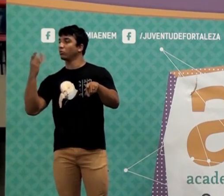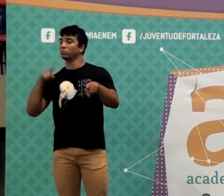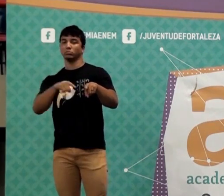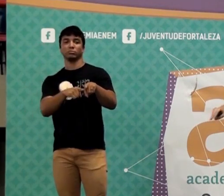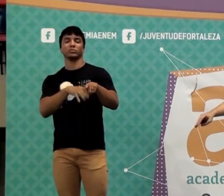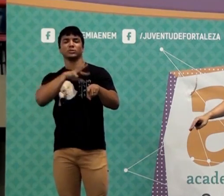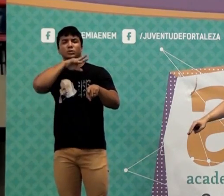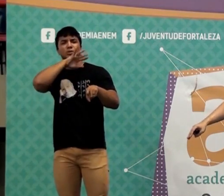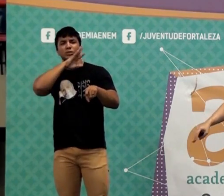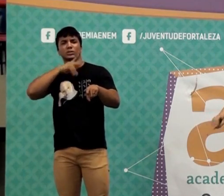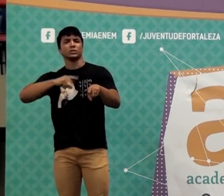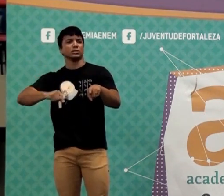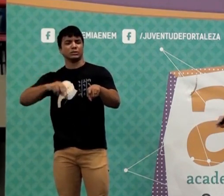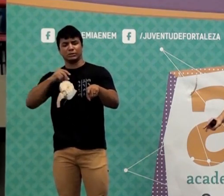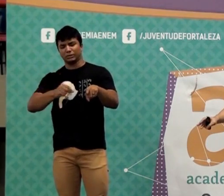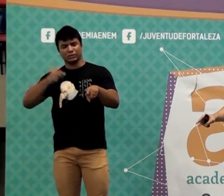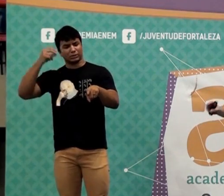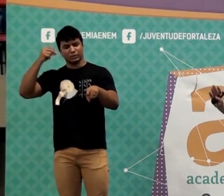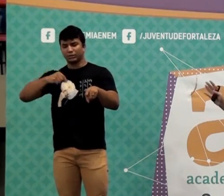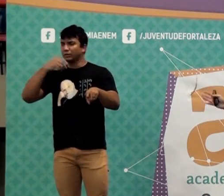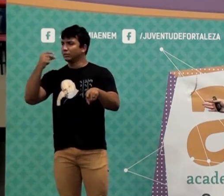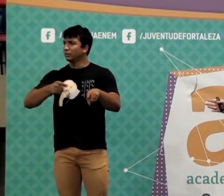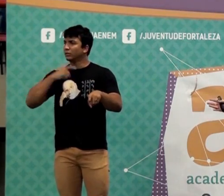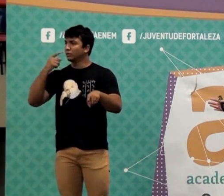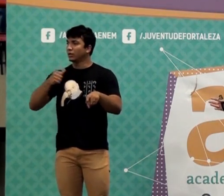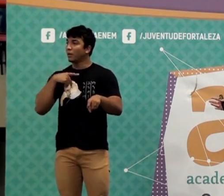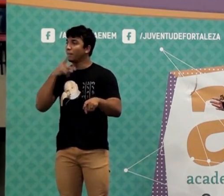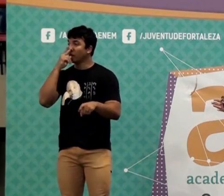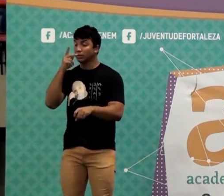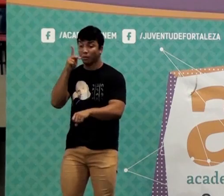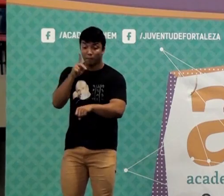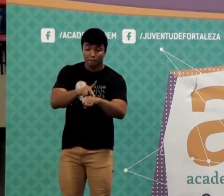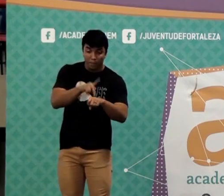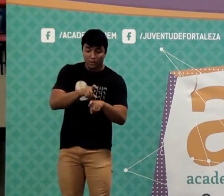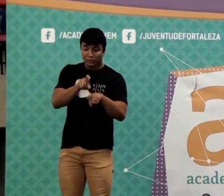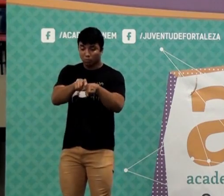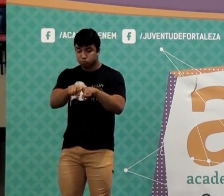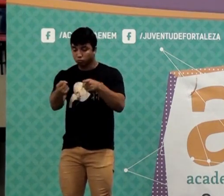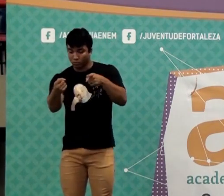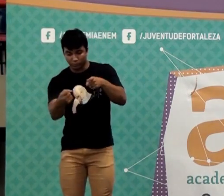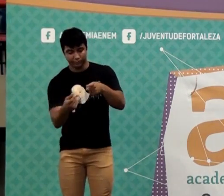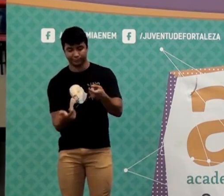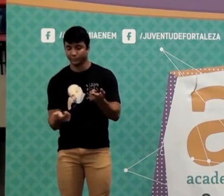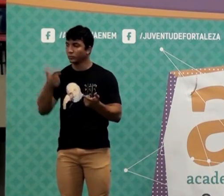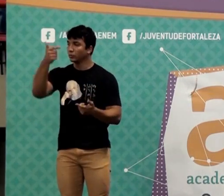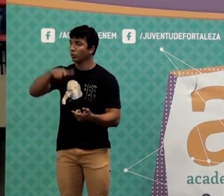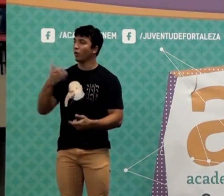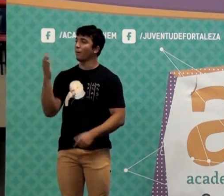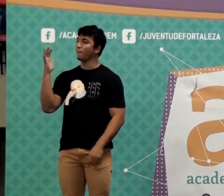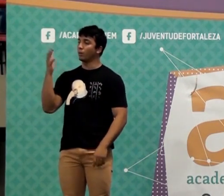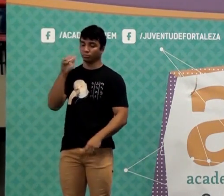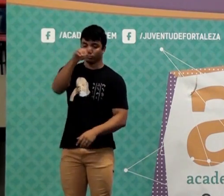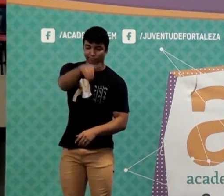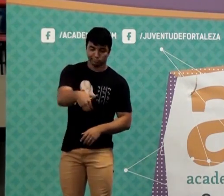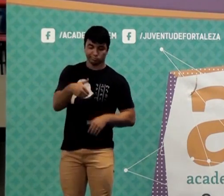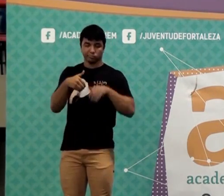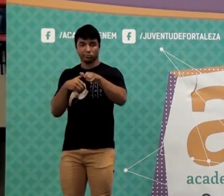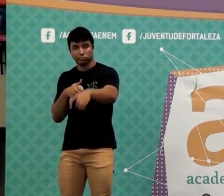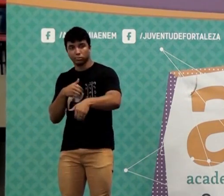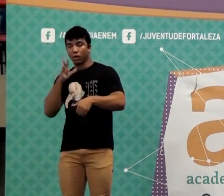arado de madeira passou na terra com pedra, quebrou. Aí você tinha que cavar com as mãos.